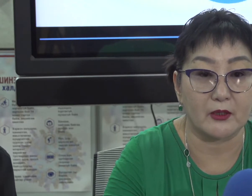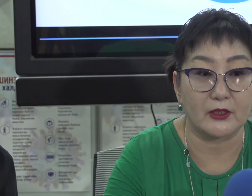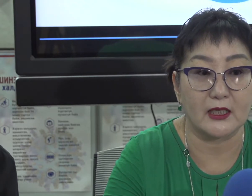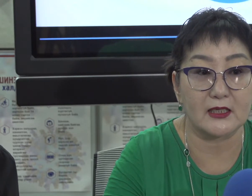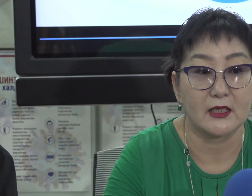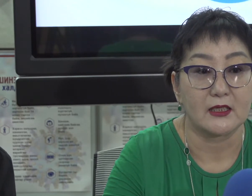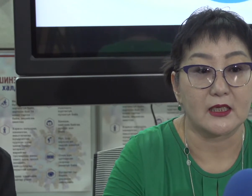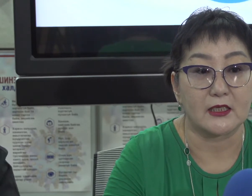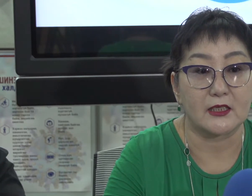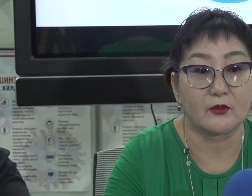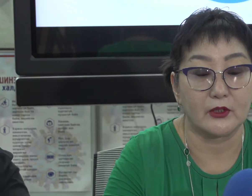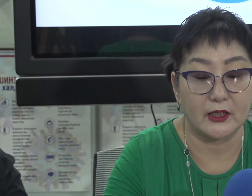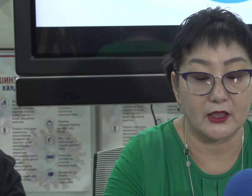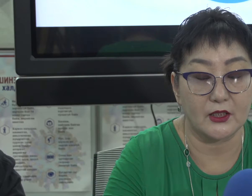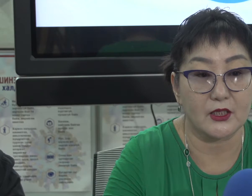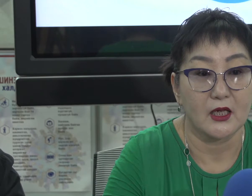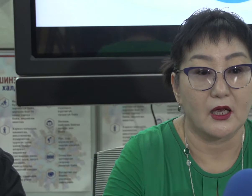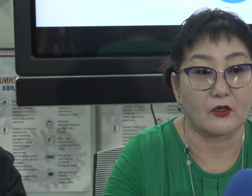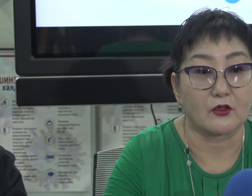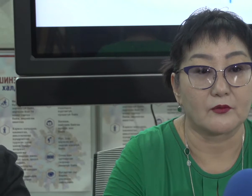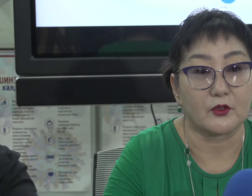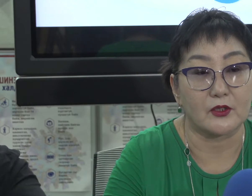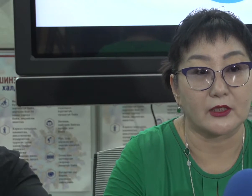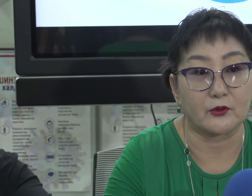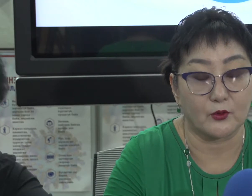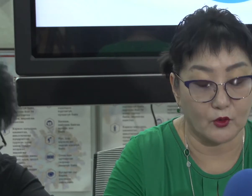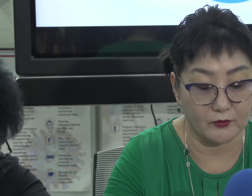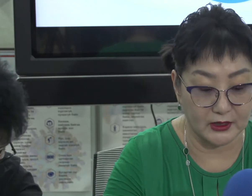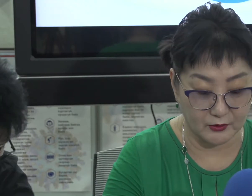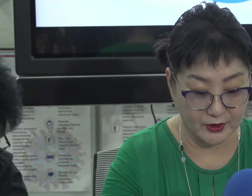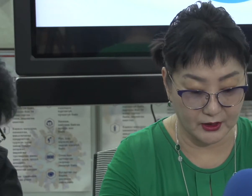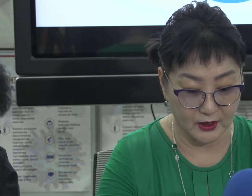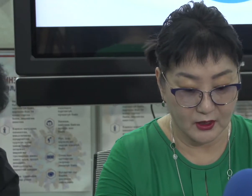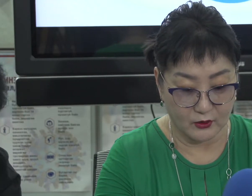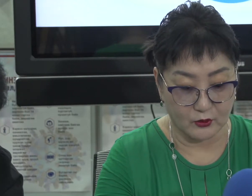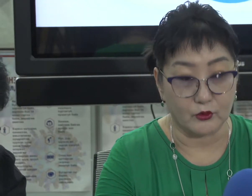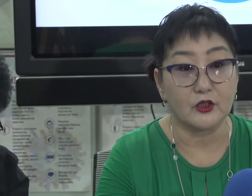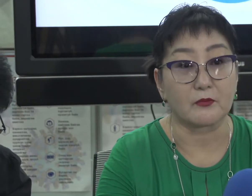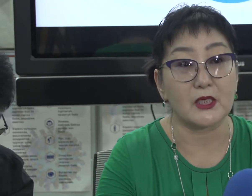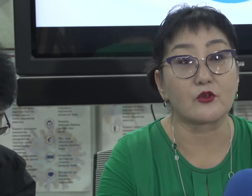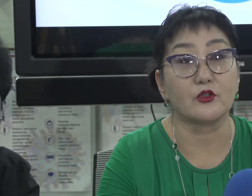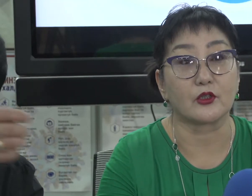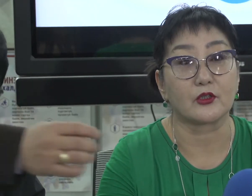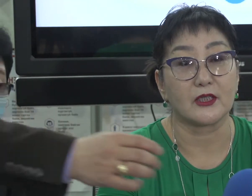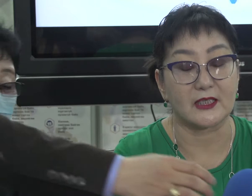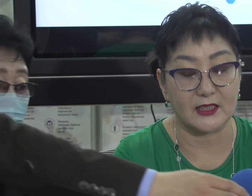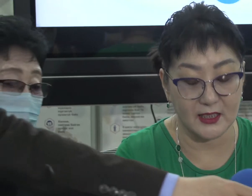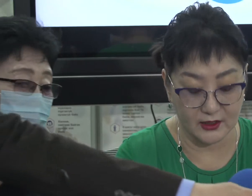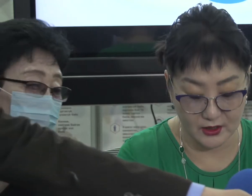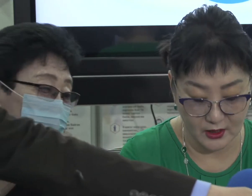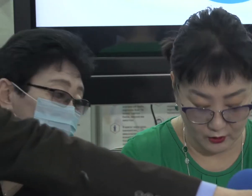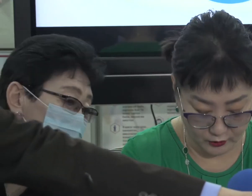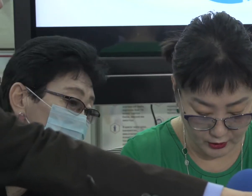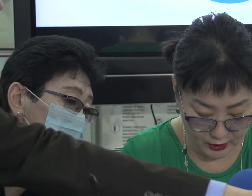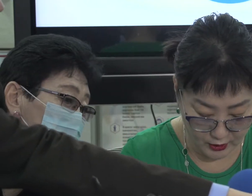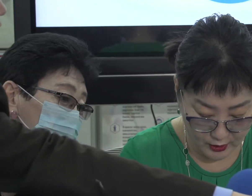мэндийн байгууллагаас за эрсдлийн үнэлгээ хийж коронавирус халдвар буюу COVID-19-ийн одоо өндөр маш өндөр эрсдэлтэй